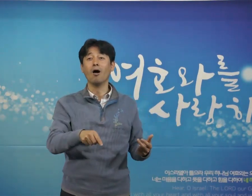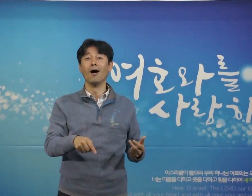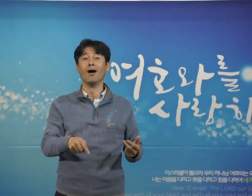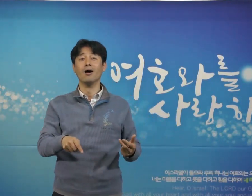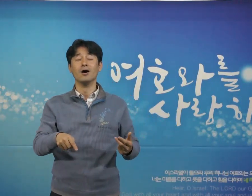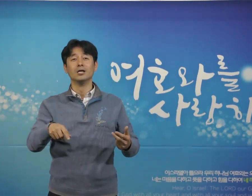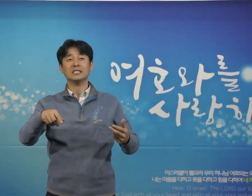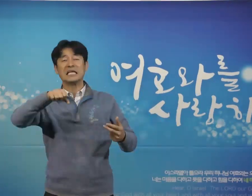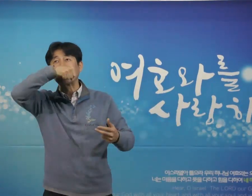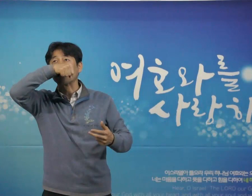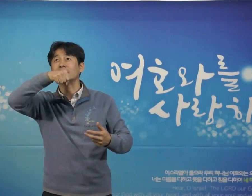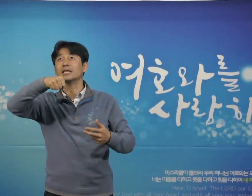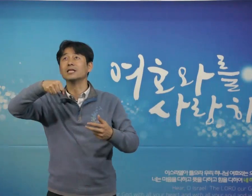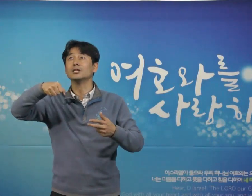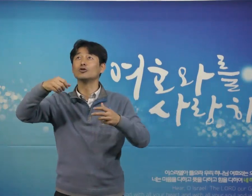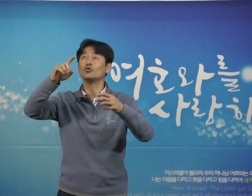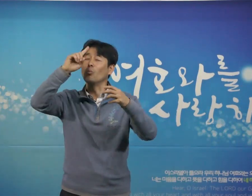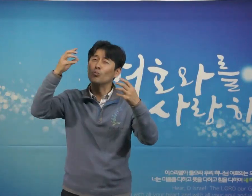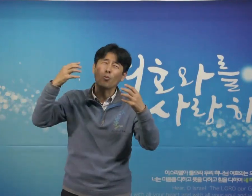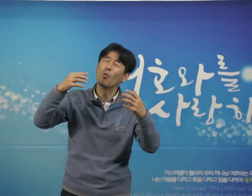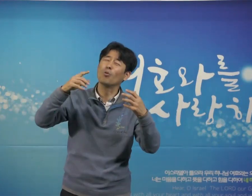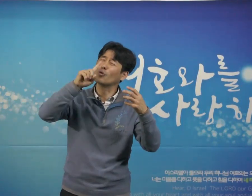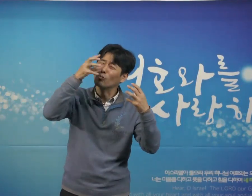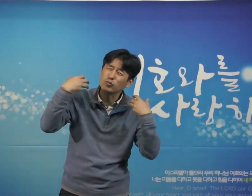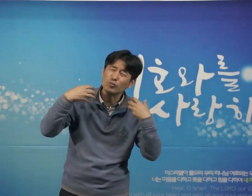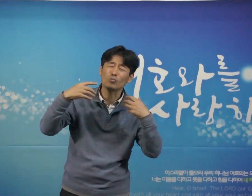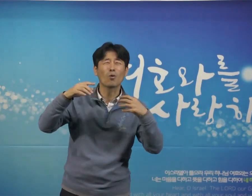뭐 그런 곳에는 정부 예산을 통해서